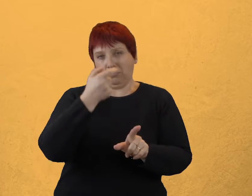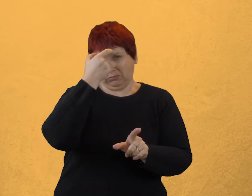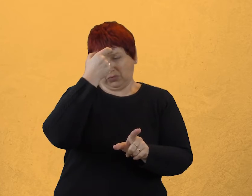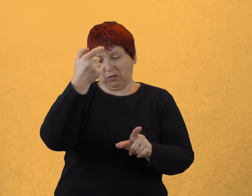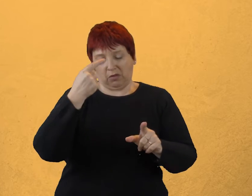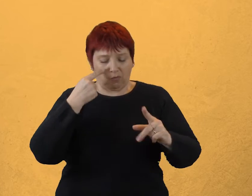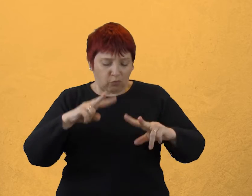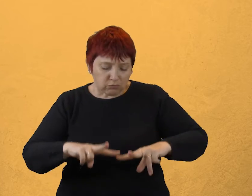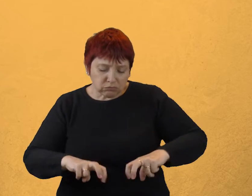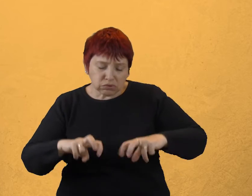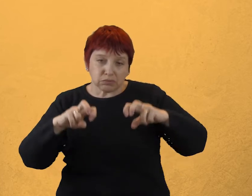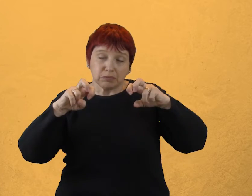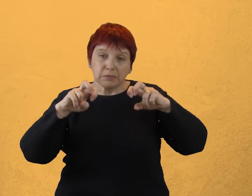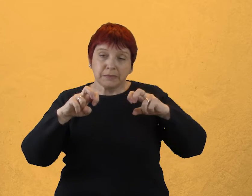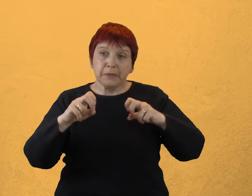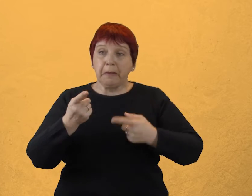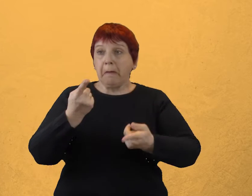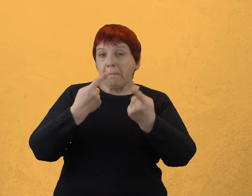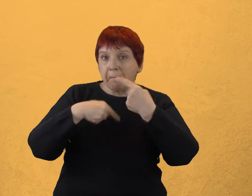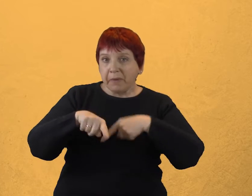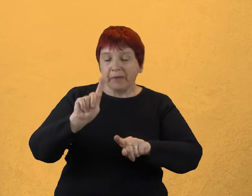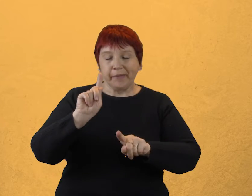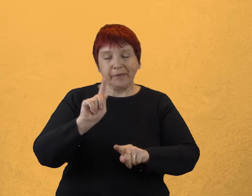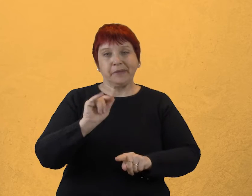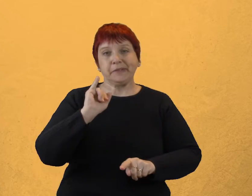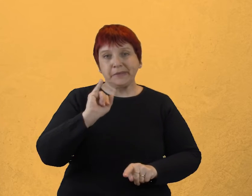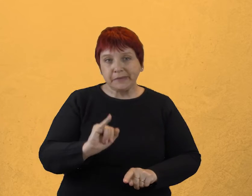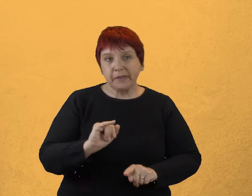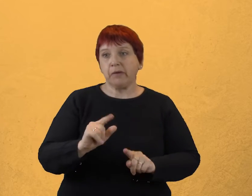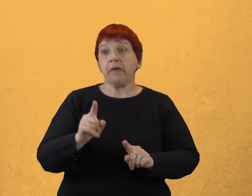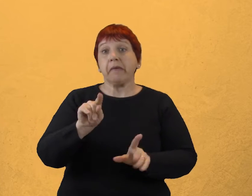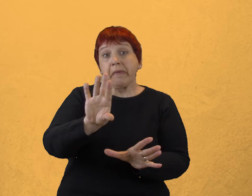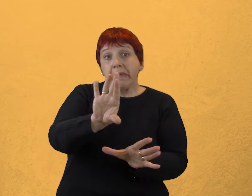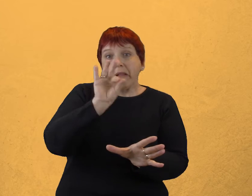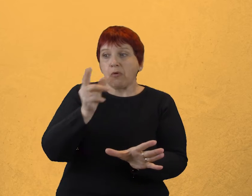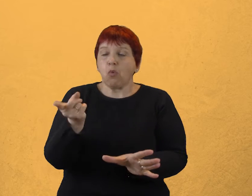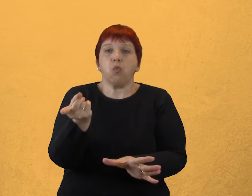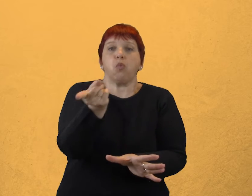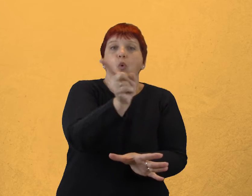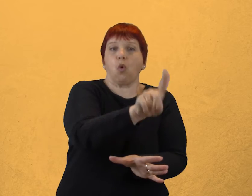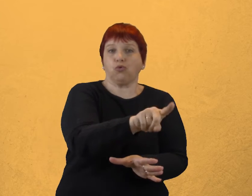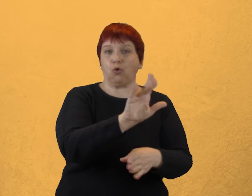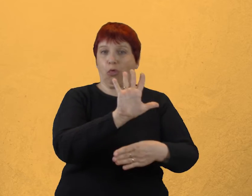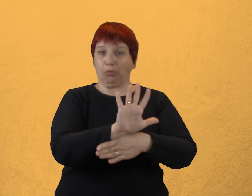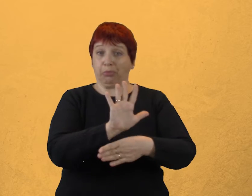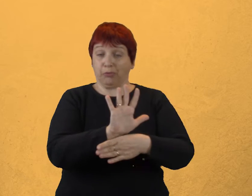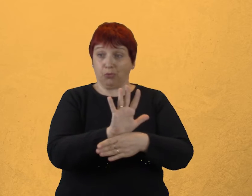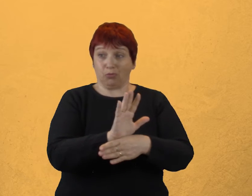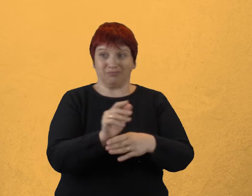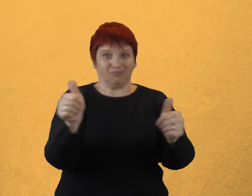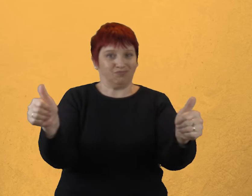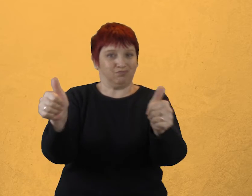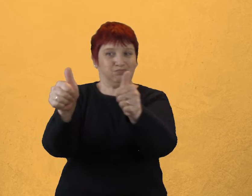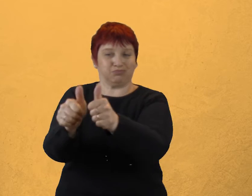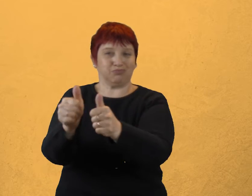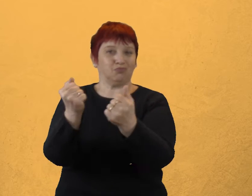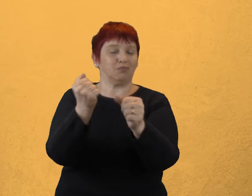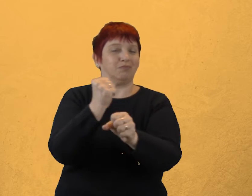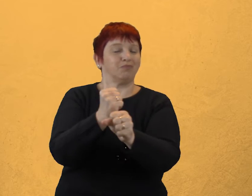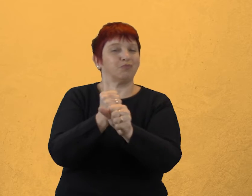científica. Pero para mi tristeza, la mayoría eligió también a un niño del otro quinto para dirigir las operaciones